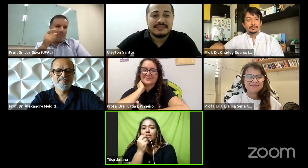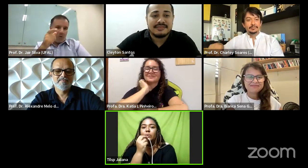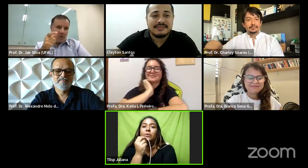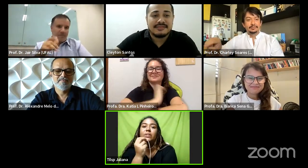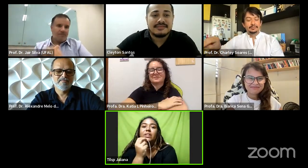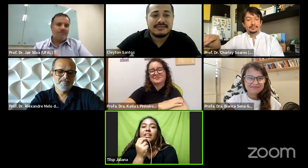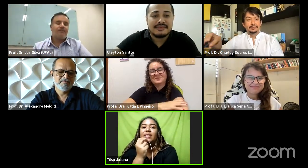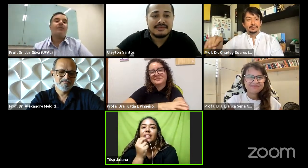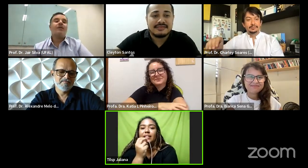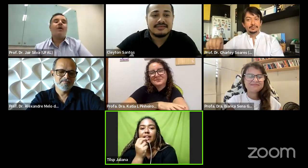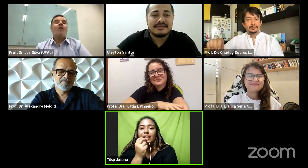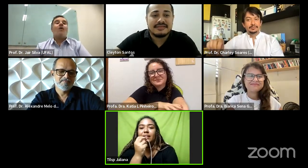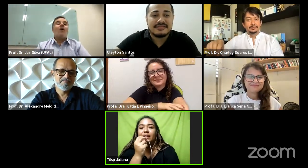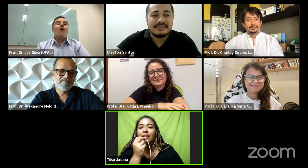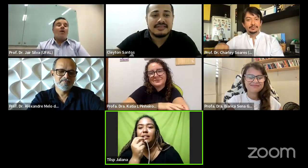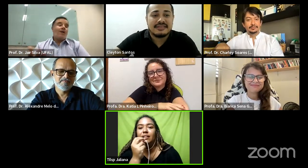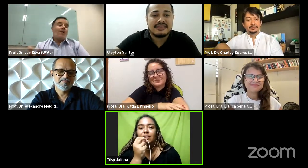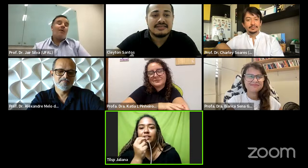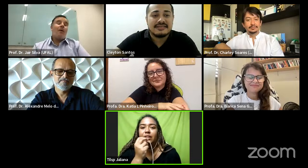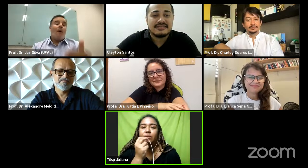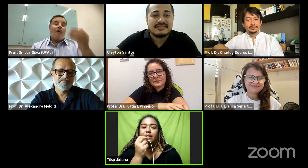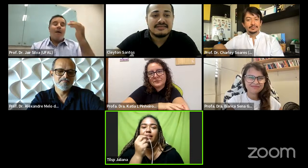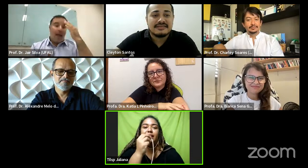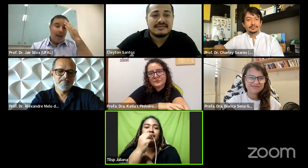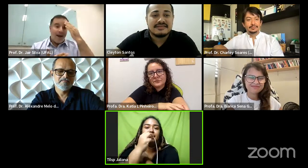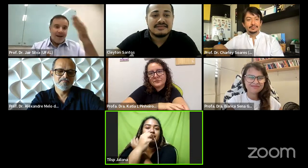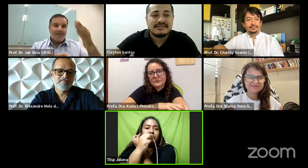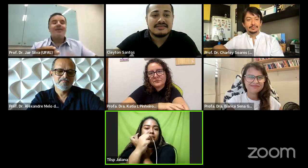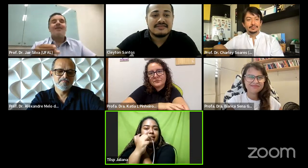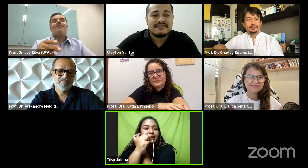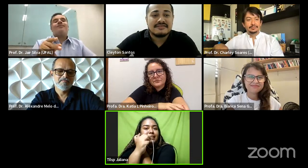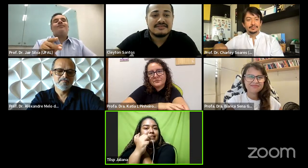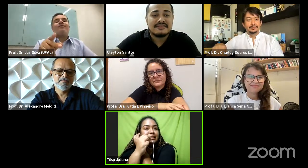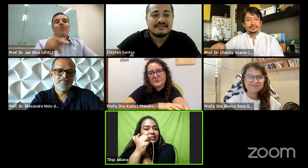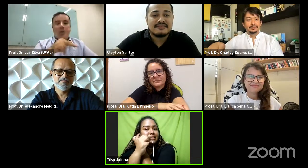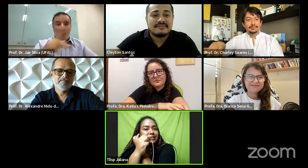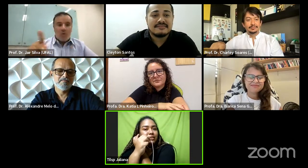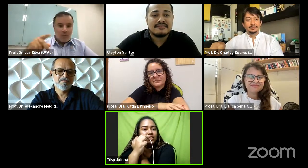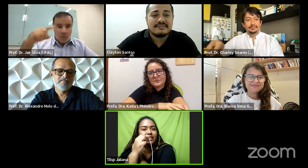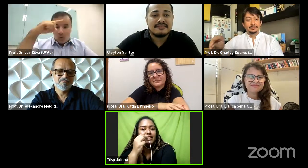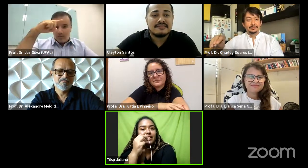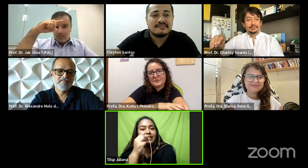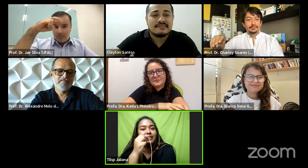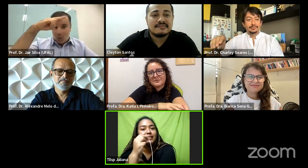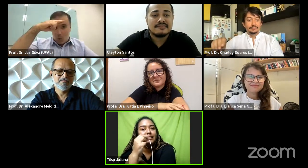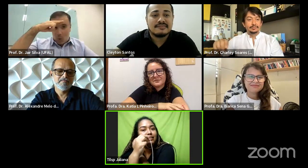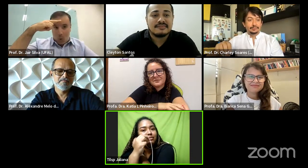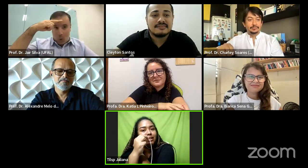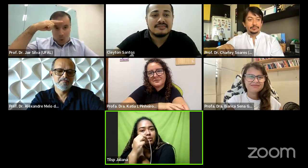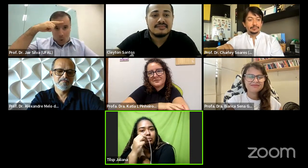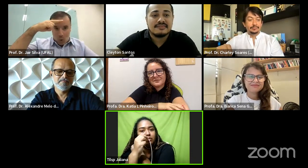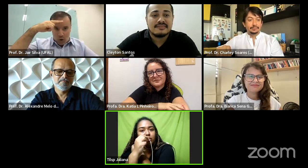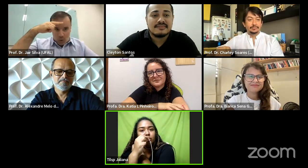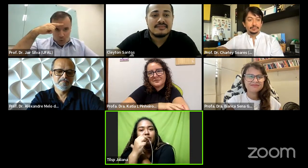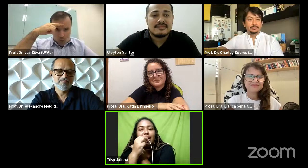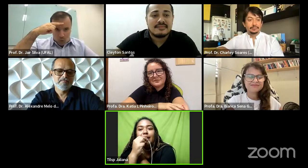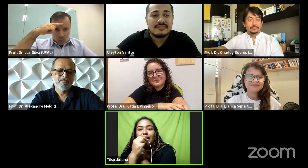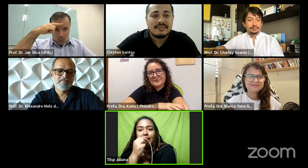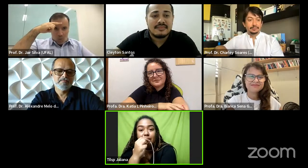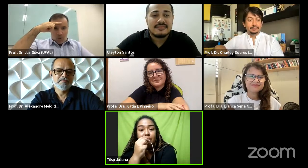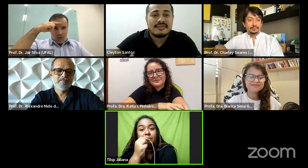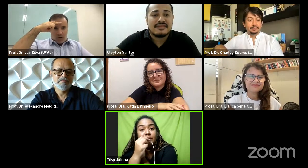um aluno pesquisador, né, e chegou até aqui. Isso é muito interessante. Então eu gostaria de agradecer, de fato, ao